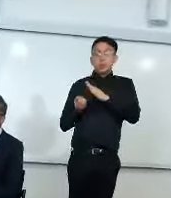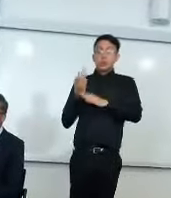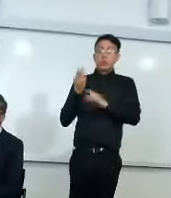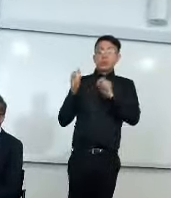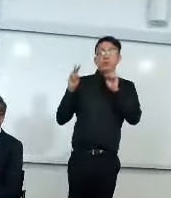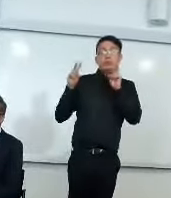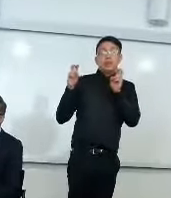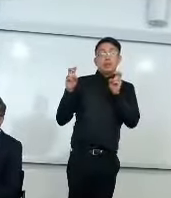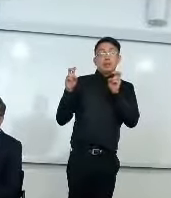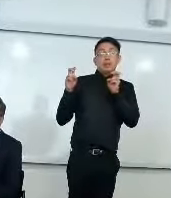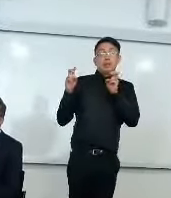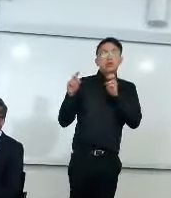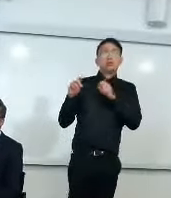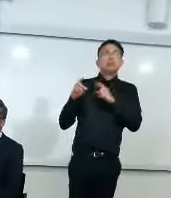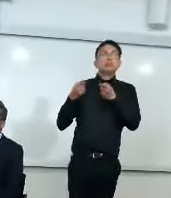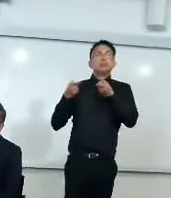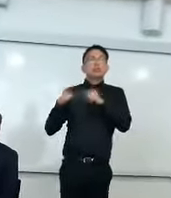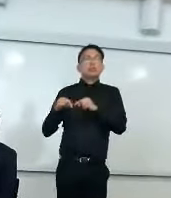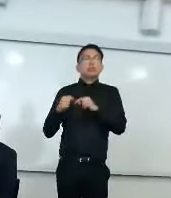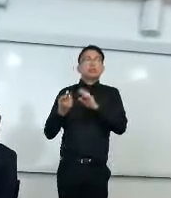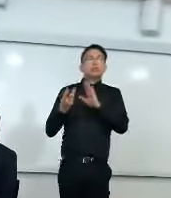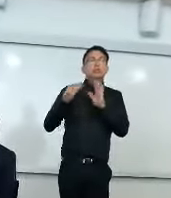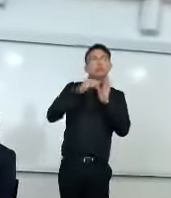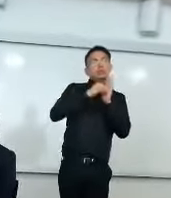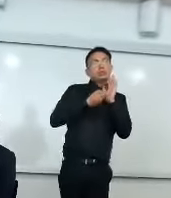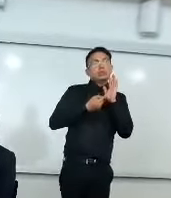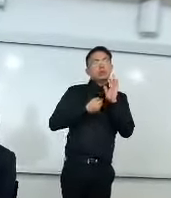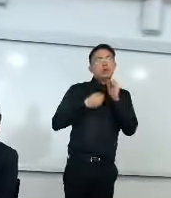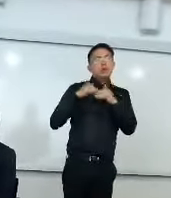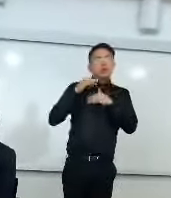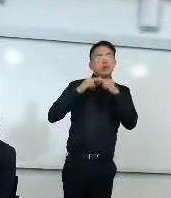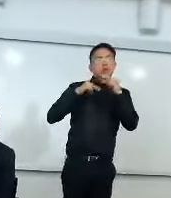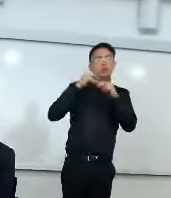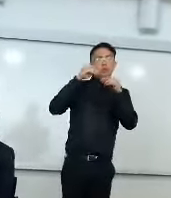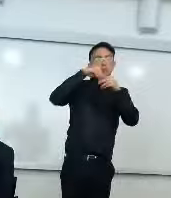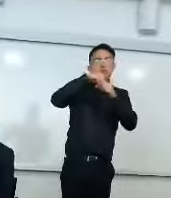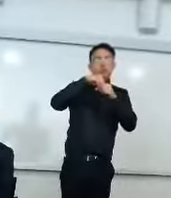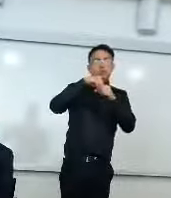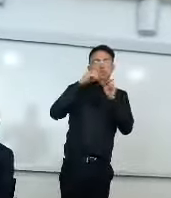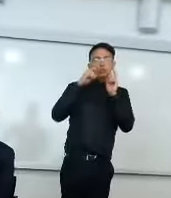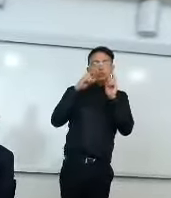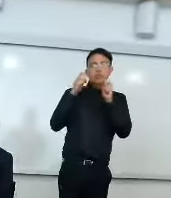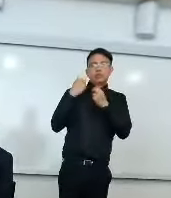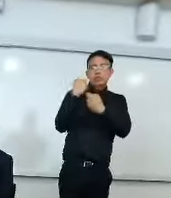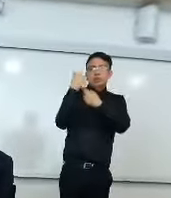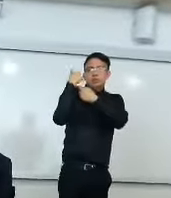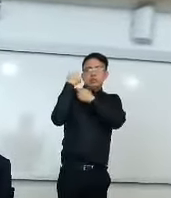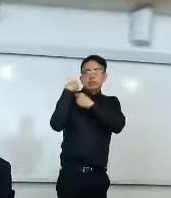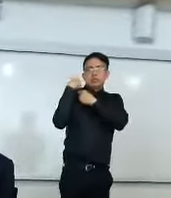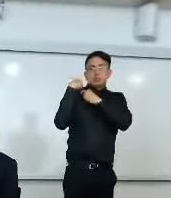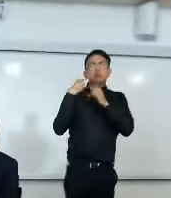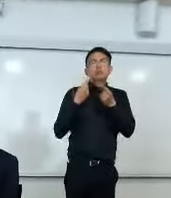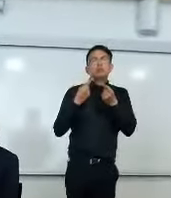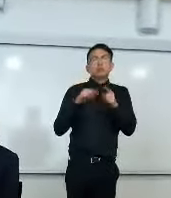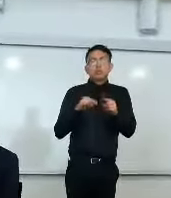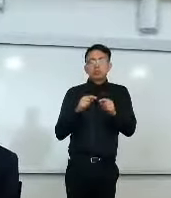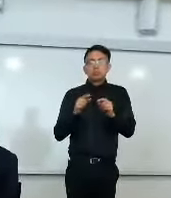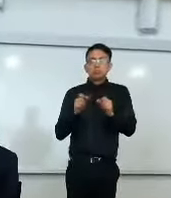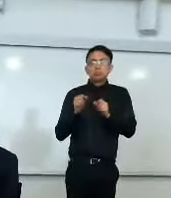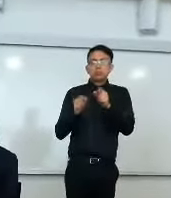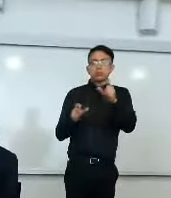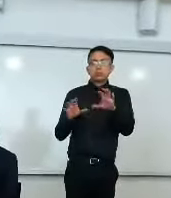tema, y de acuerdo pues a la construcción que está en el sector, poder ser responsables con los mismos